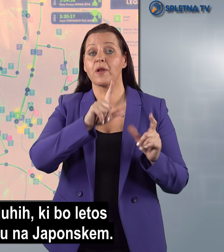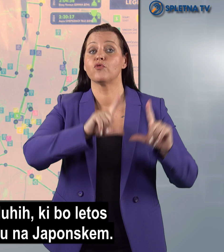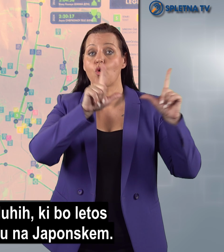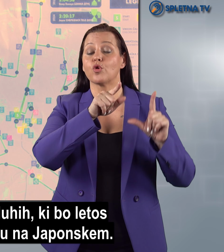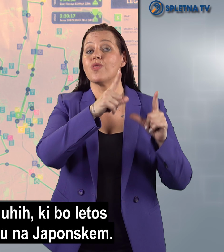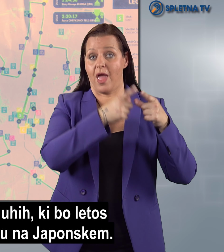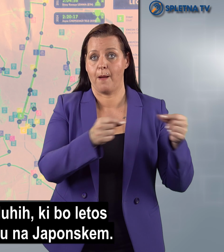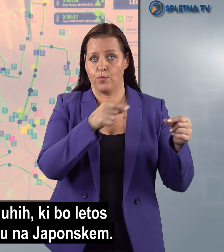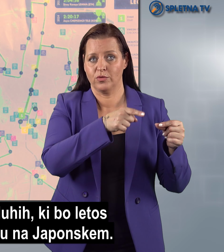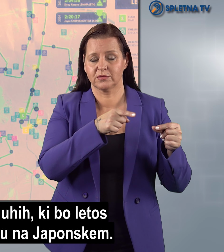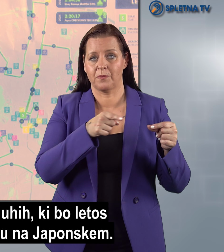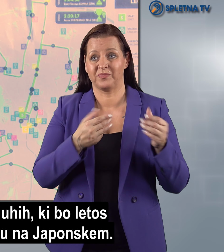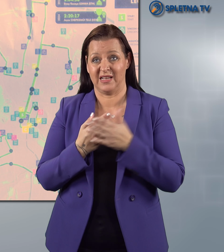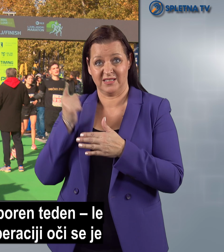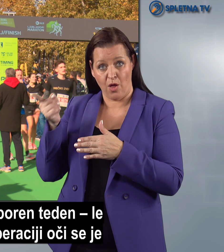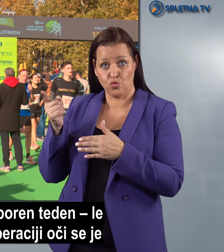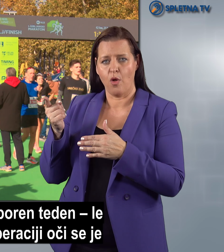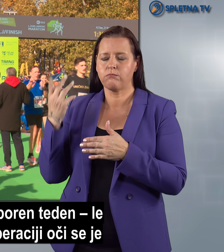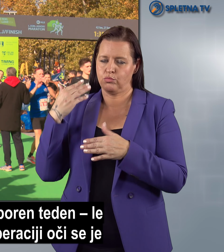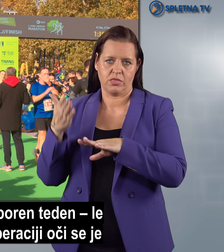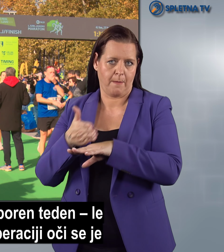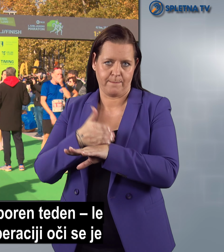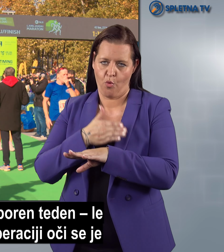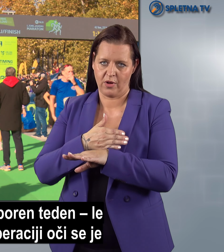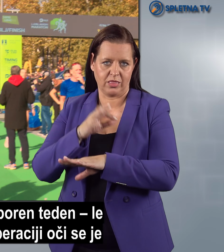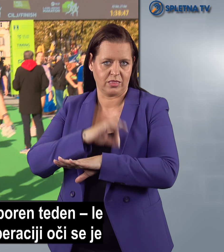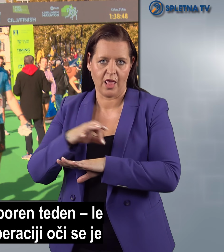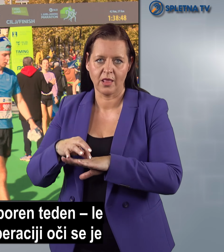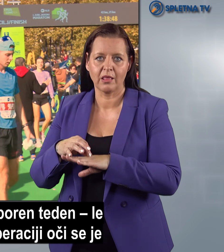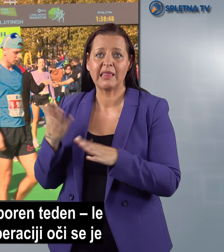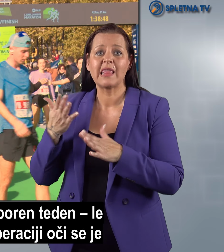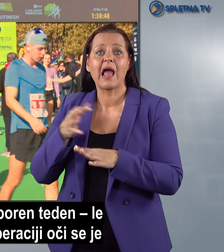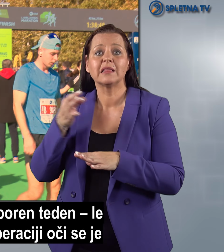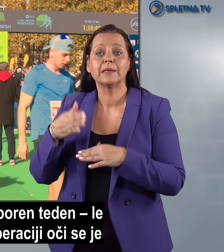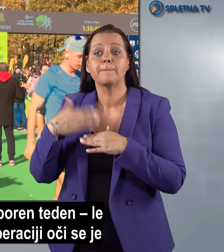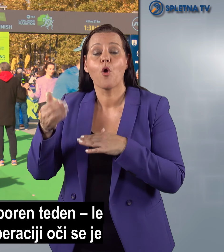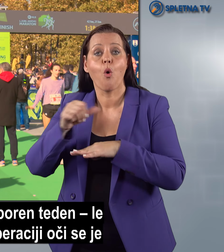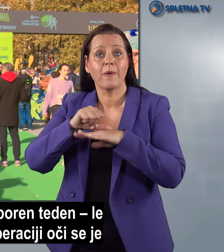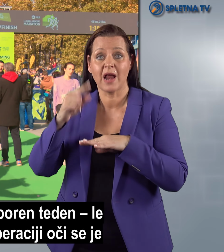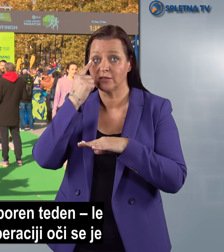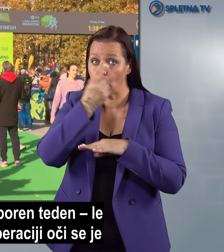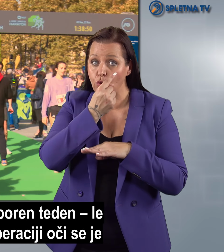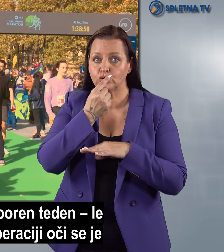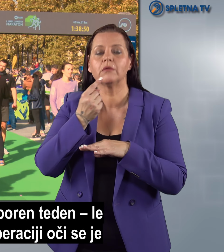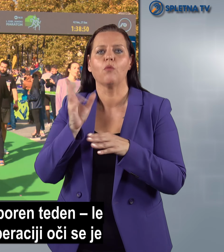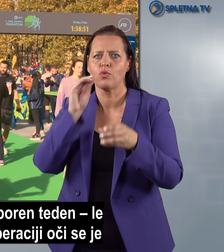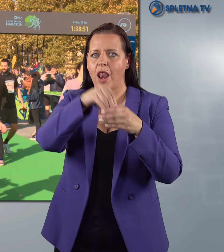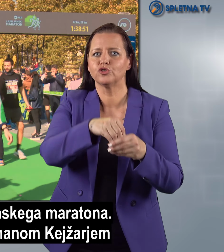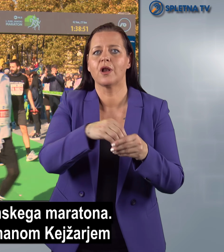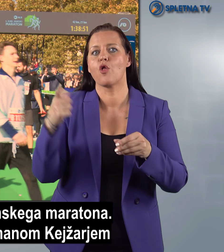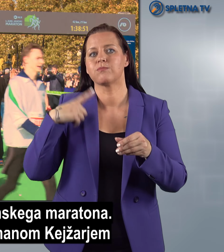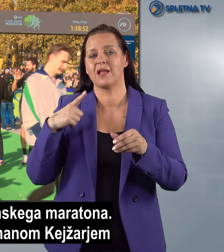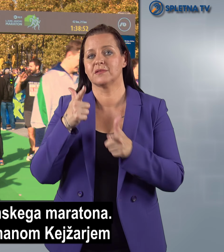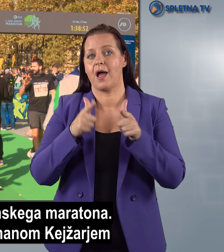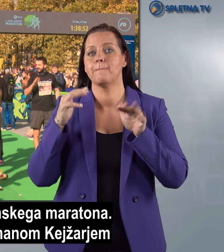na Japonskem. Za njo je bil naporen teden. Le nekaj dni po operaciji oči se